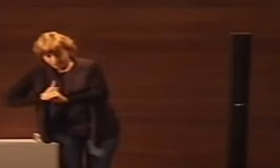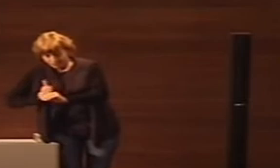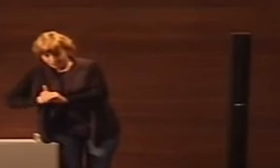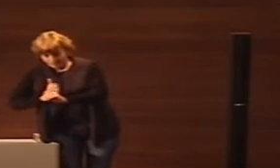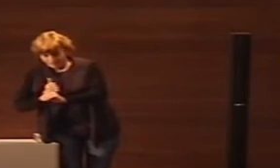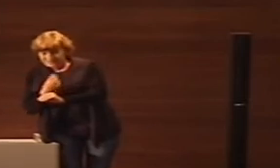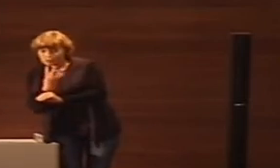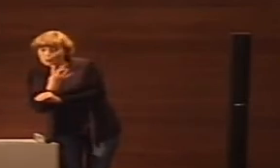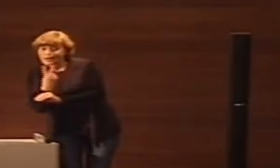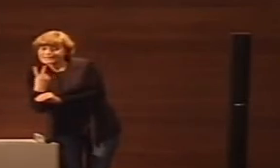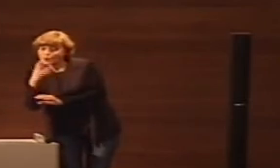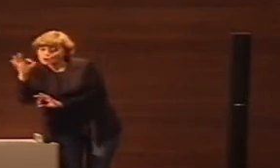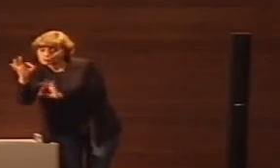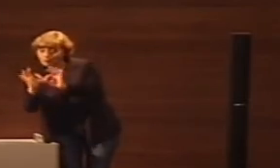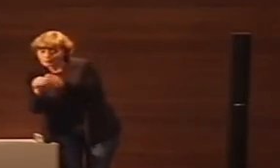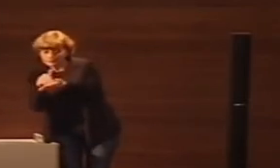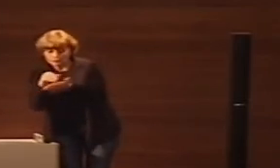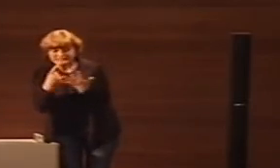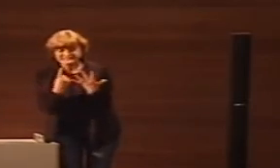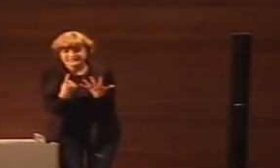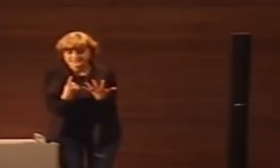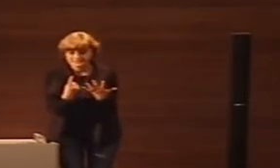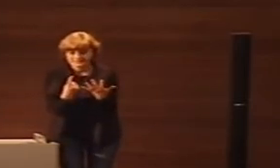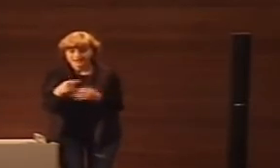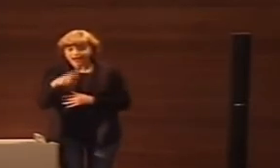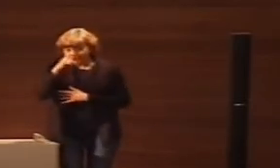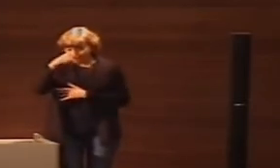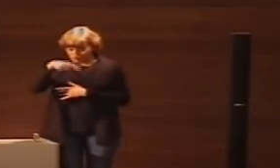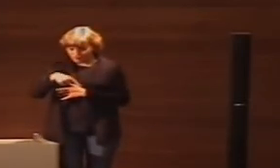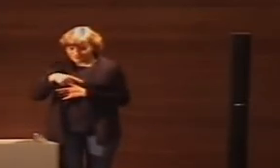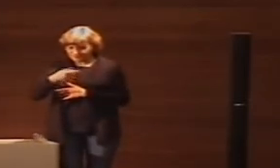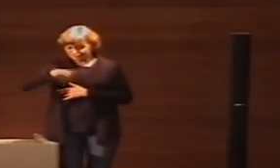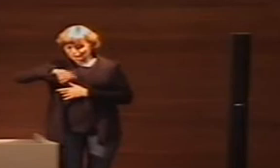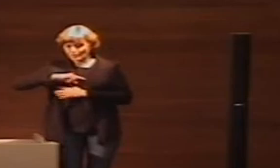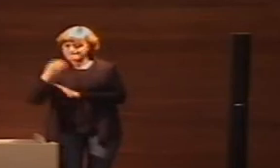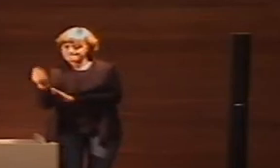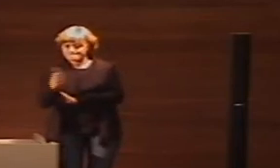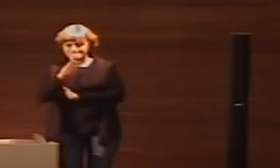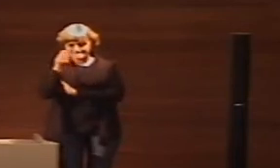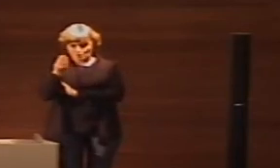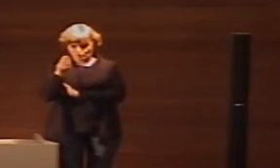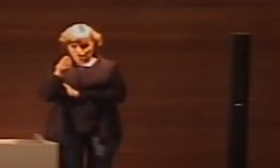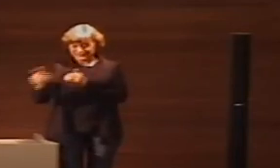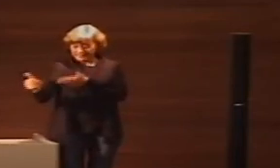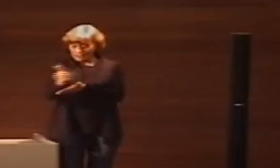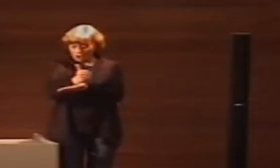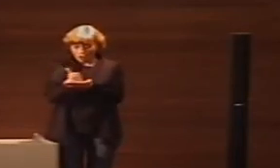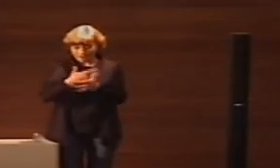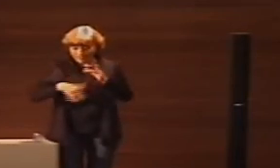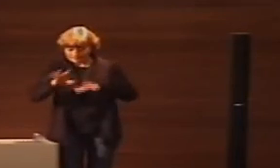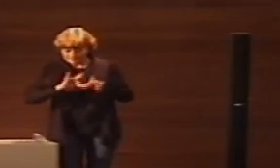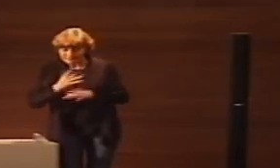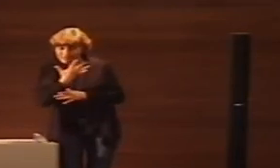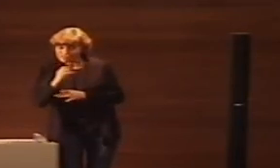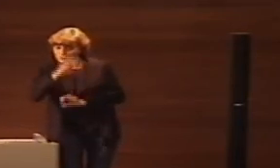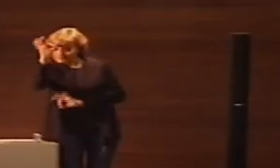un 42%. Este año lo vamos a superar, vamos a estar prácticamente en un 50% de recogida selectiva,